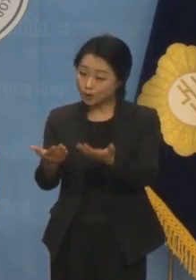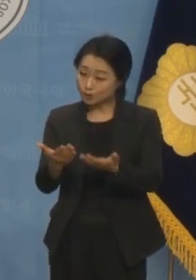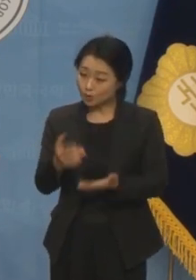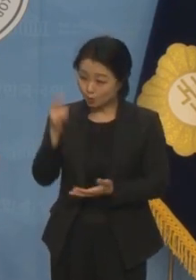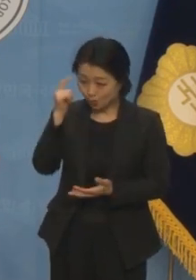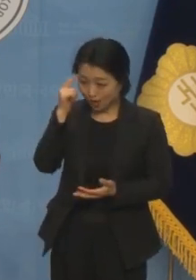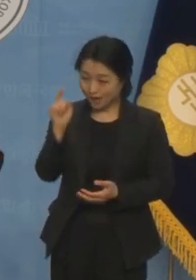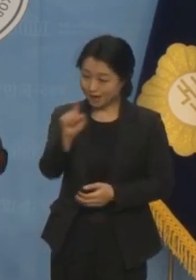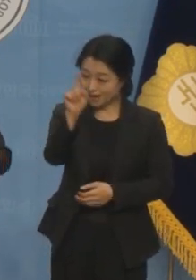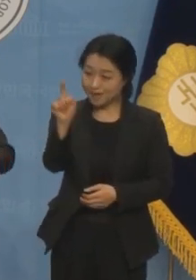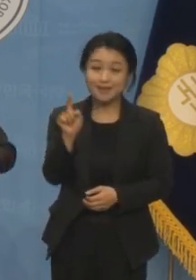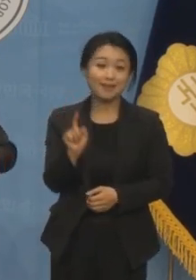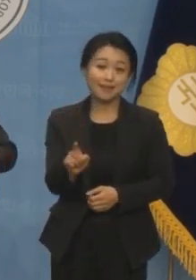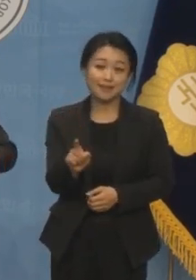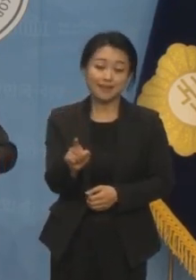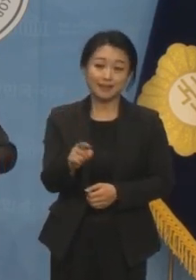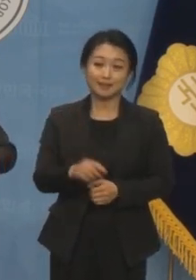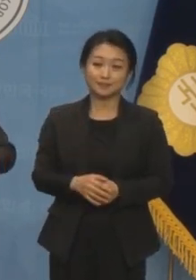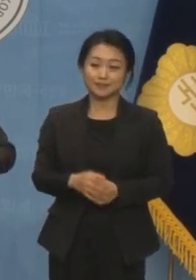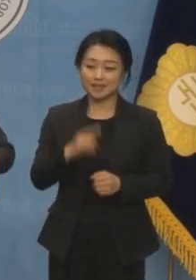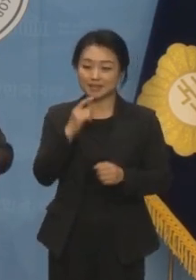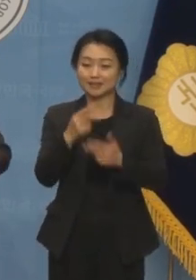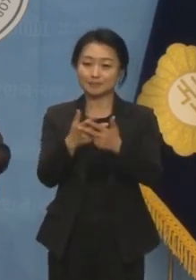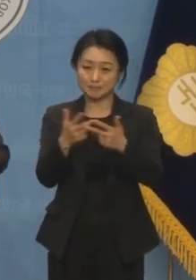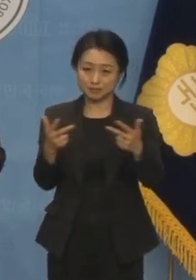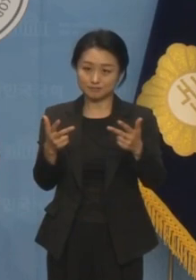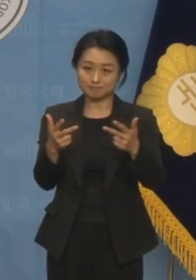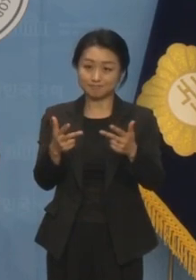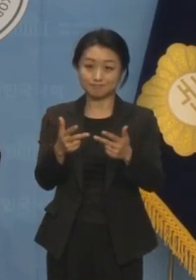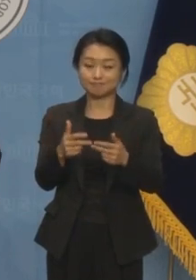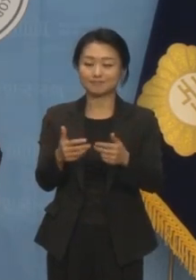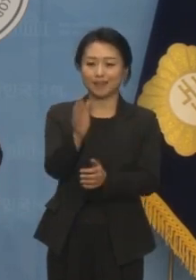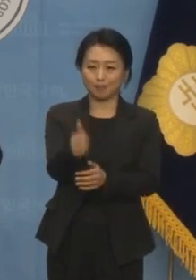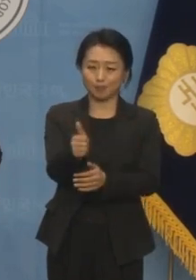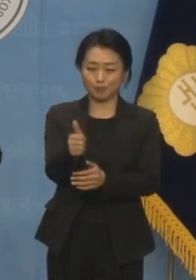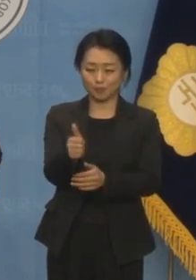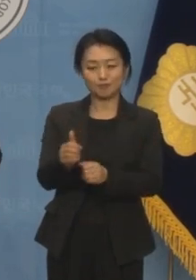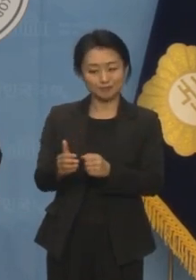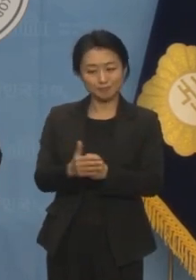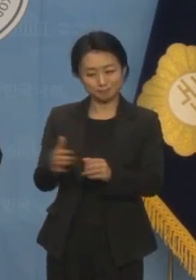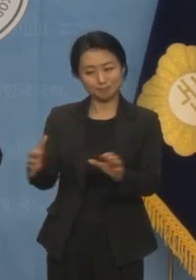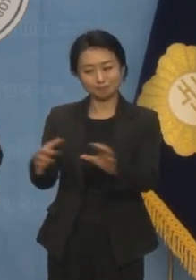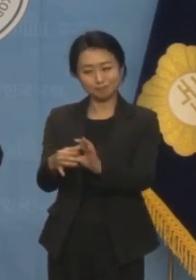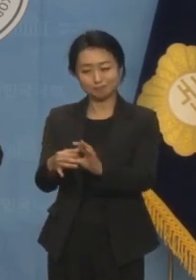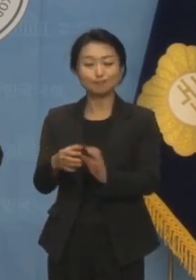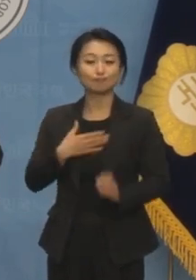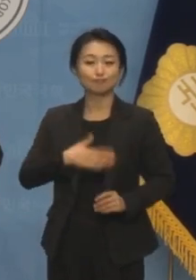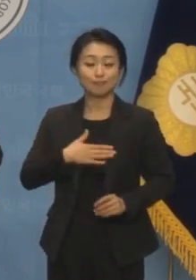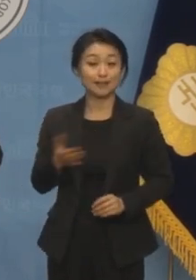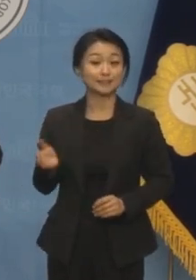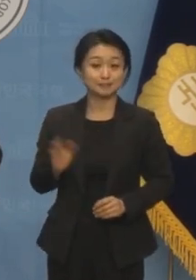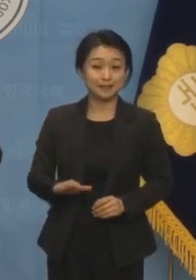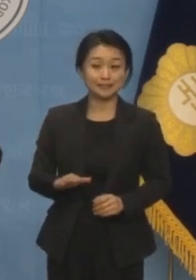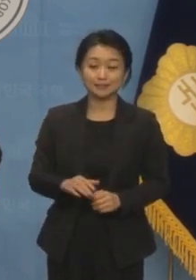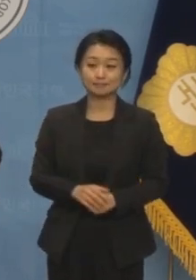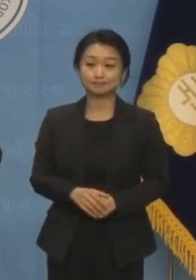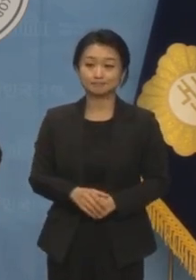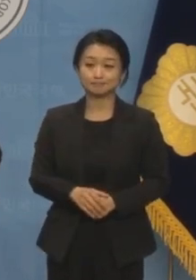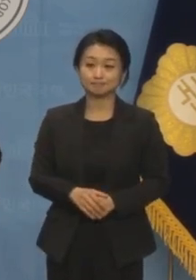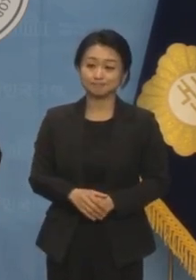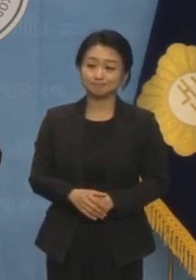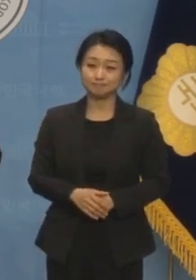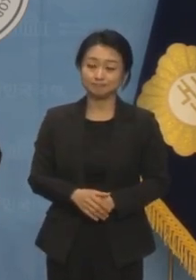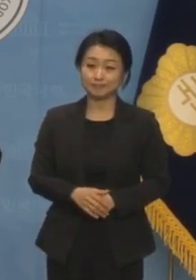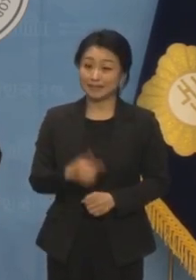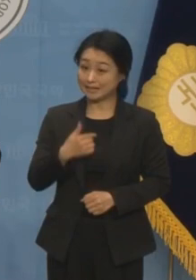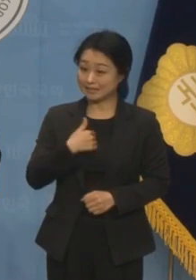되진 않지만 민주당의 당 대표기 때문에 그렇게 한다 이 정도로 생각했습니다. 다만 이